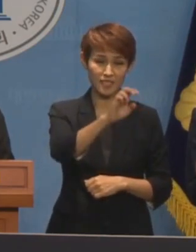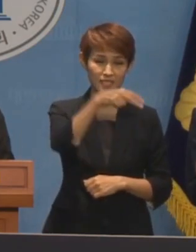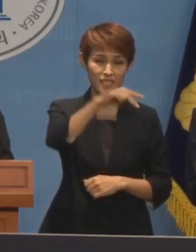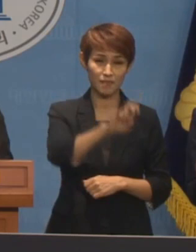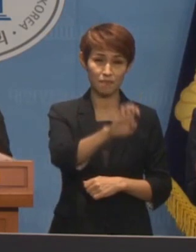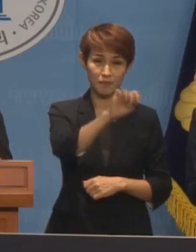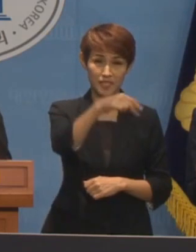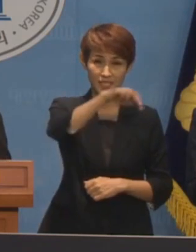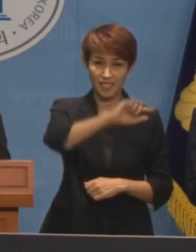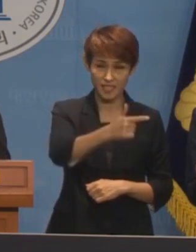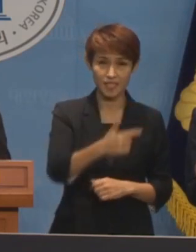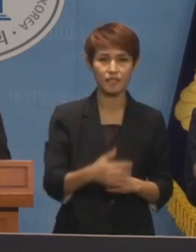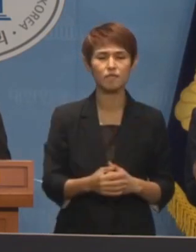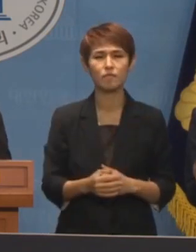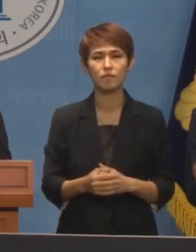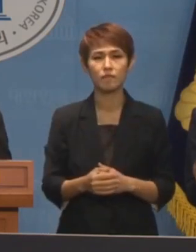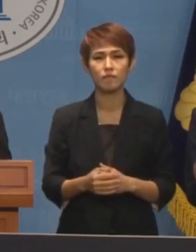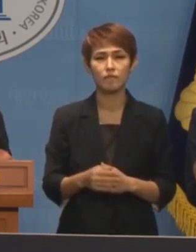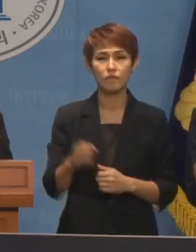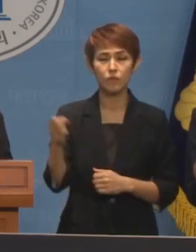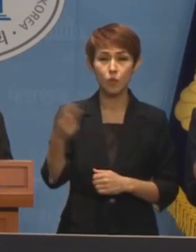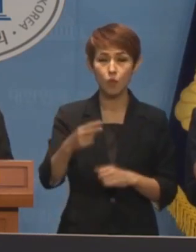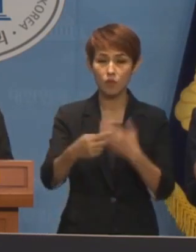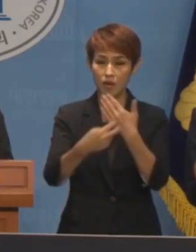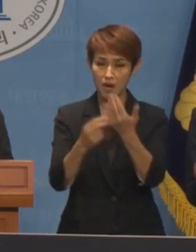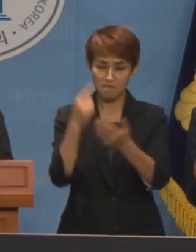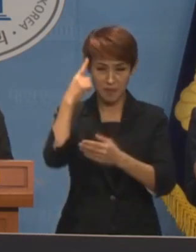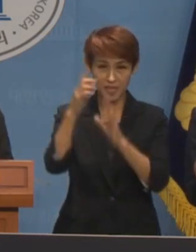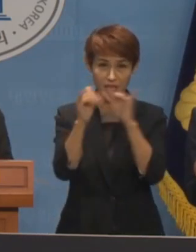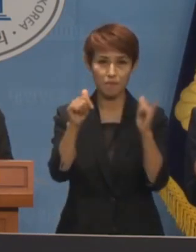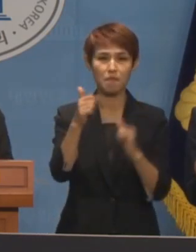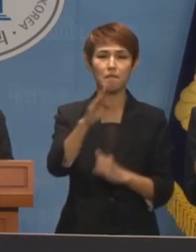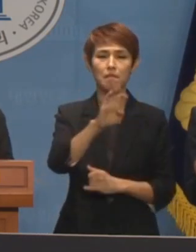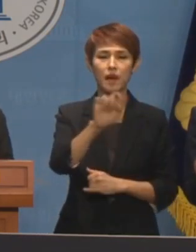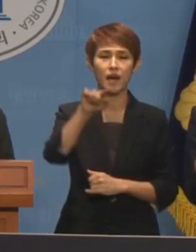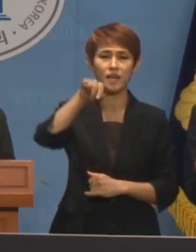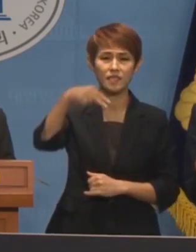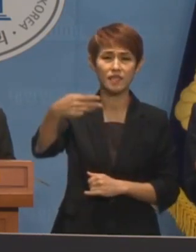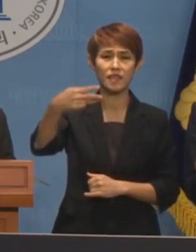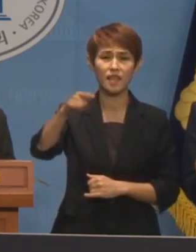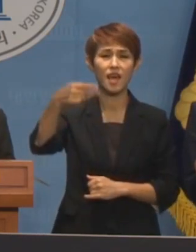심슨슨, 근대 의학의 창시자라 불리는 누이 파스테르